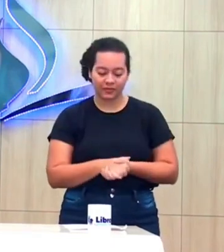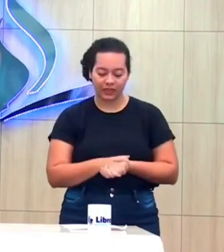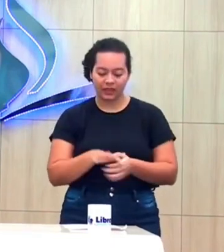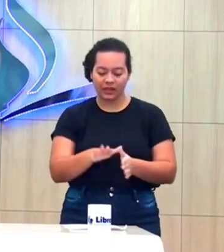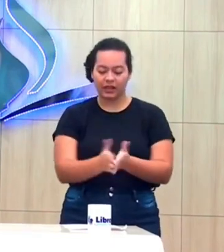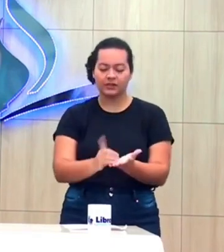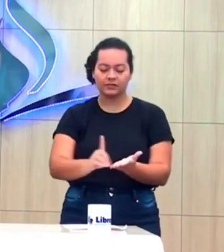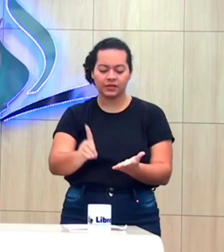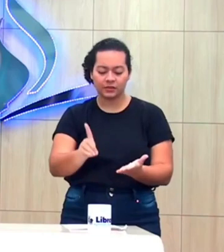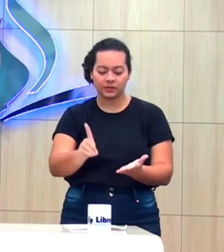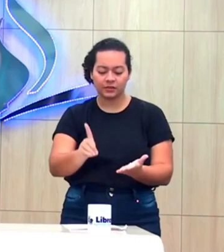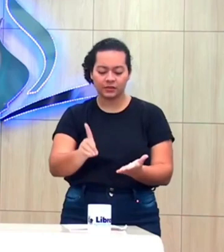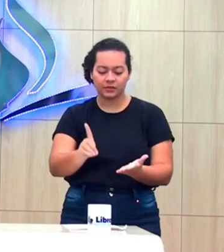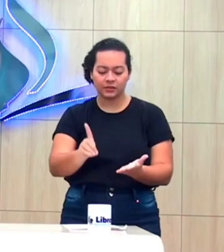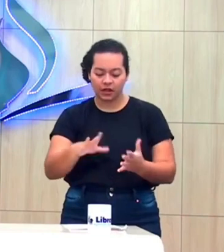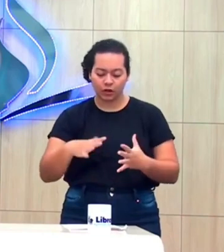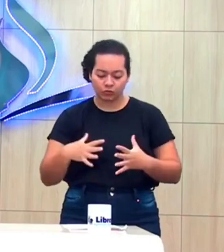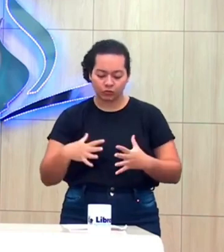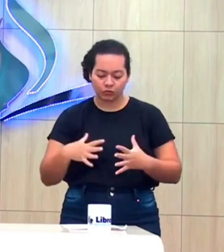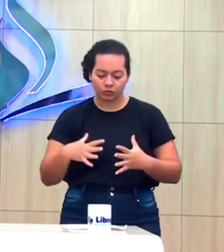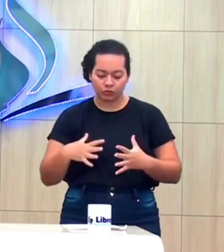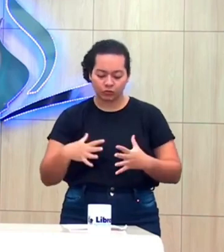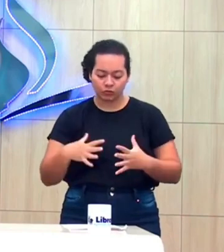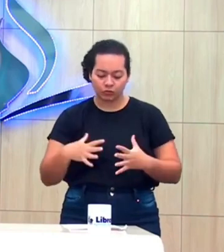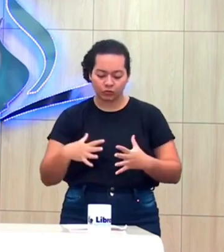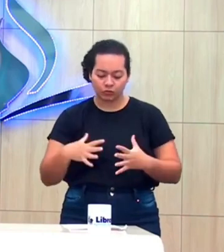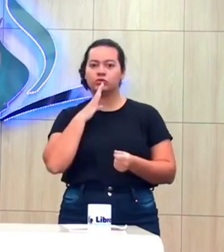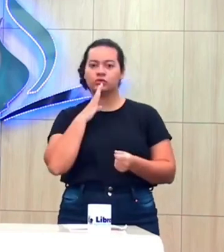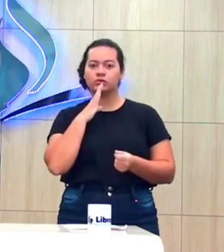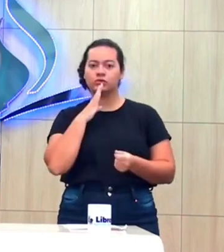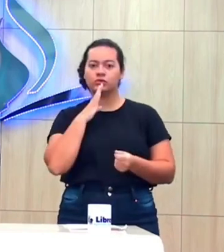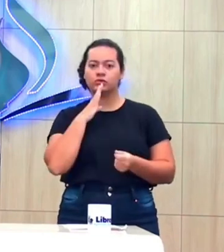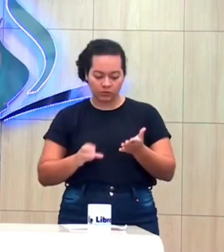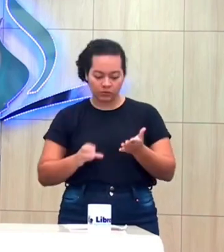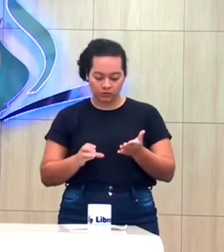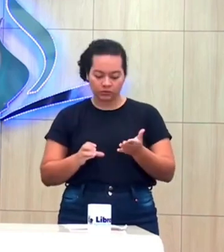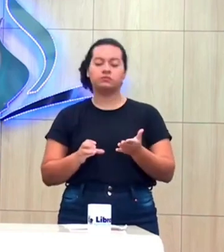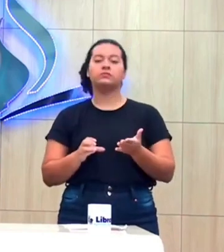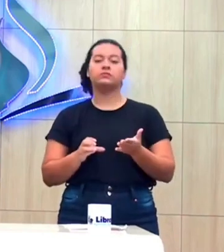até mesmo pelos não cristãos, até mesmo por aquele que não professa